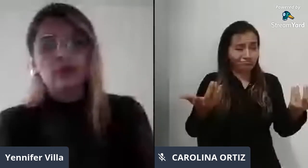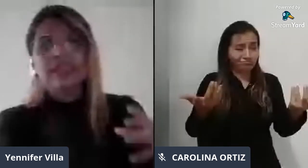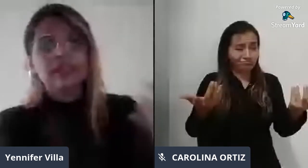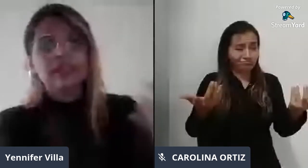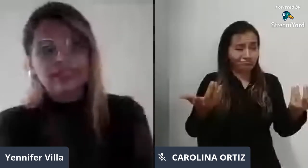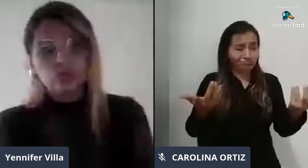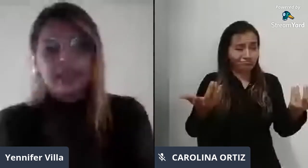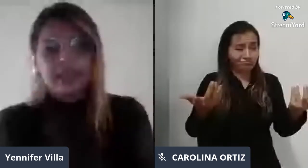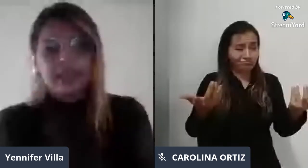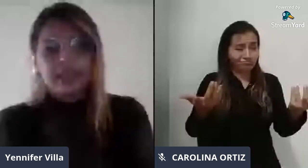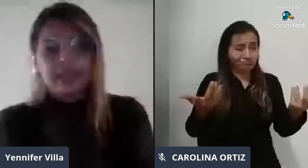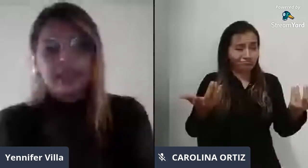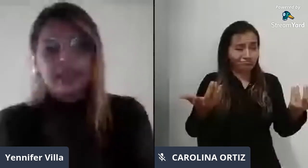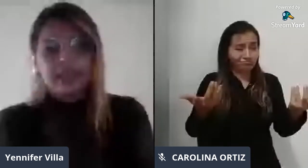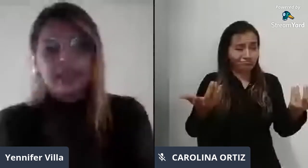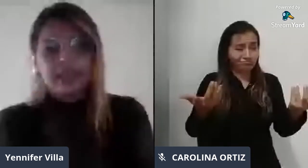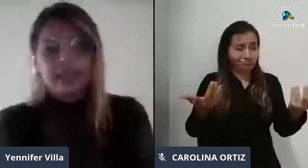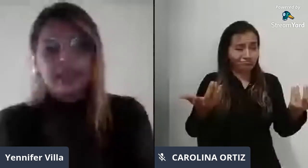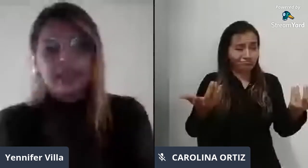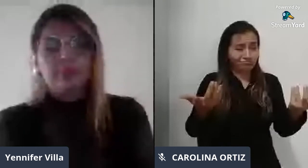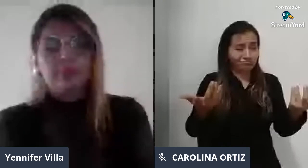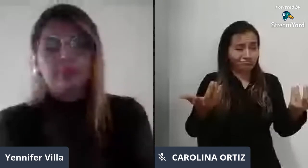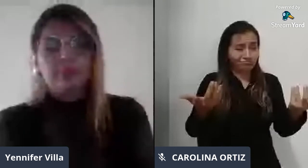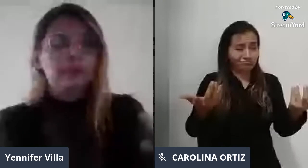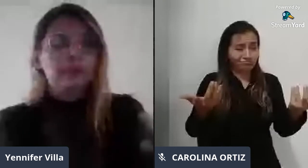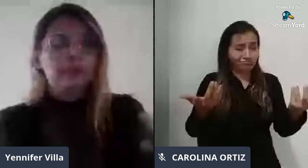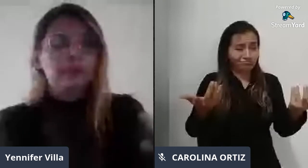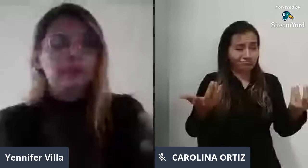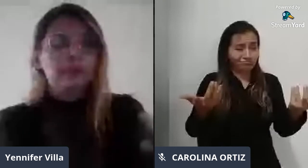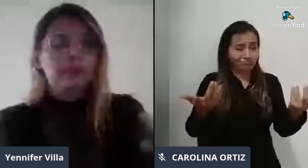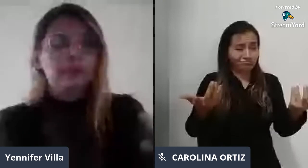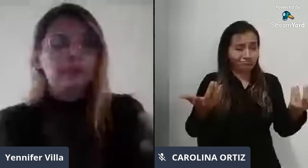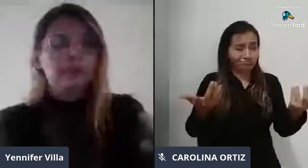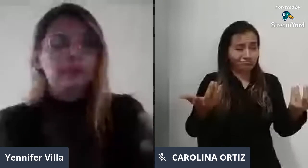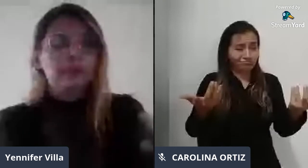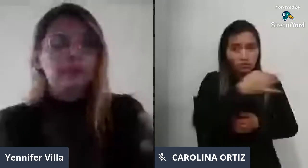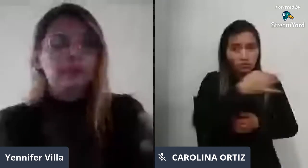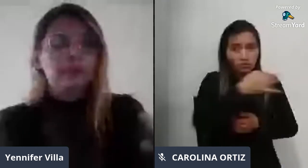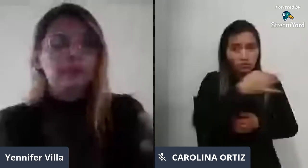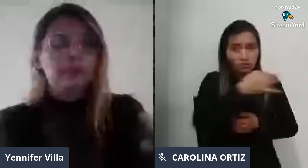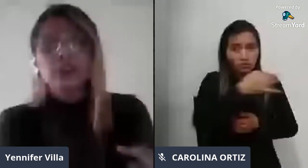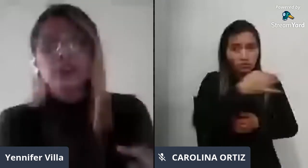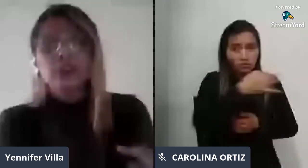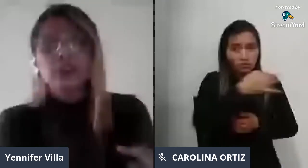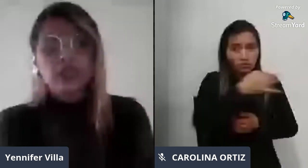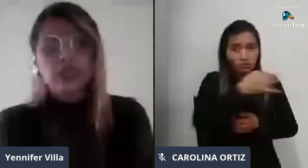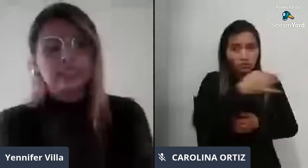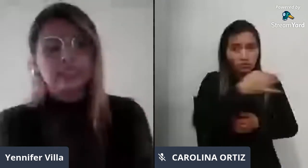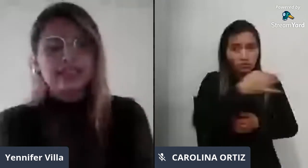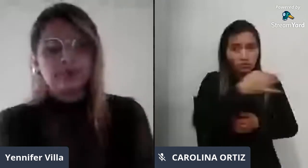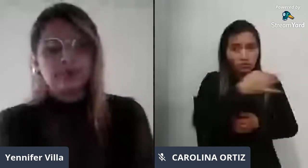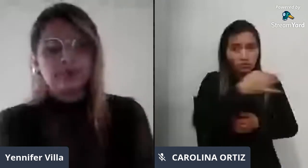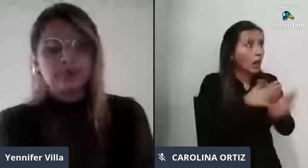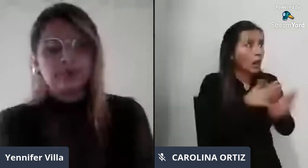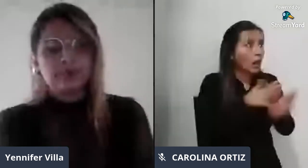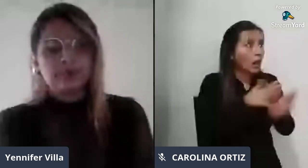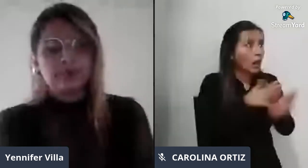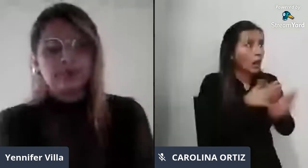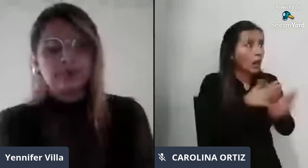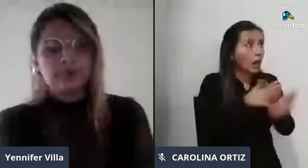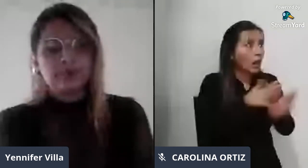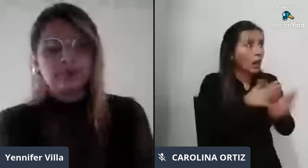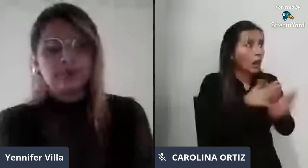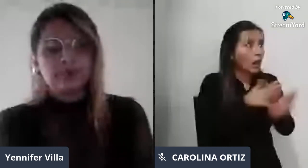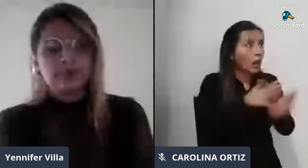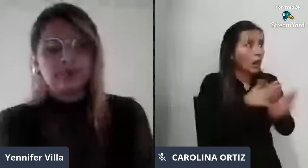activar la red con la policía, no nos soluciona lo que está pasando en la casa y el temor que produce volver a casa, diría la chicana. Creo que también eso